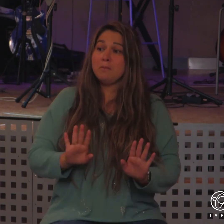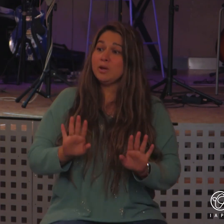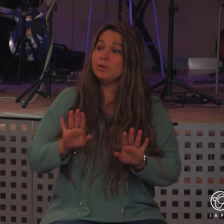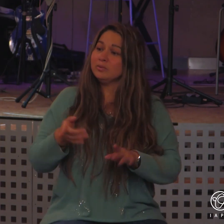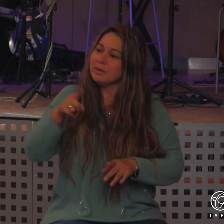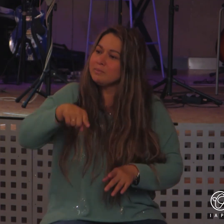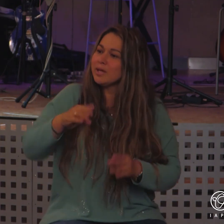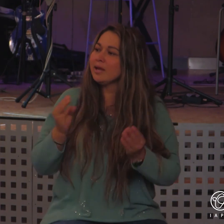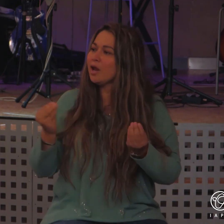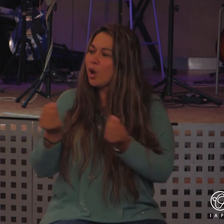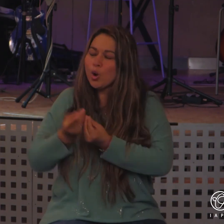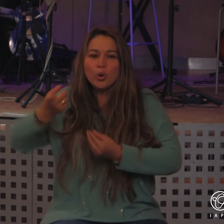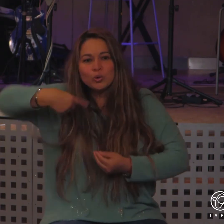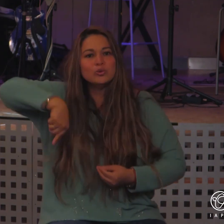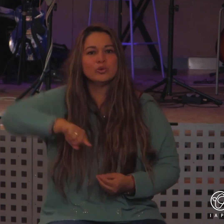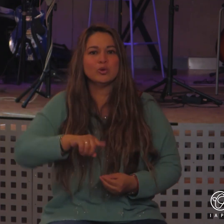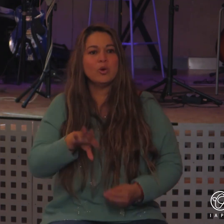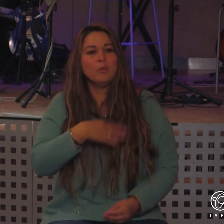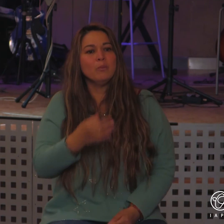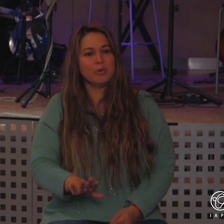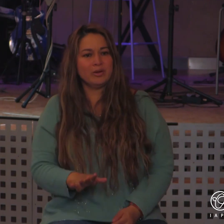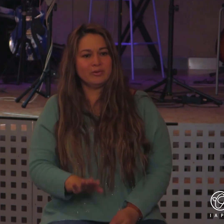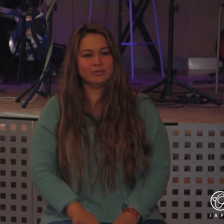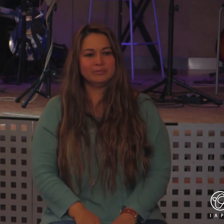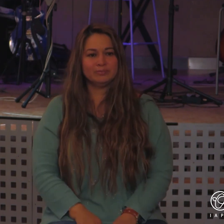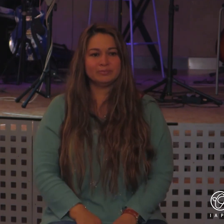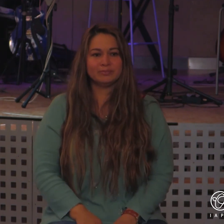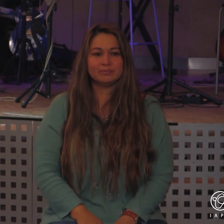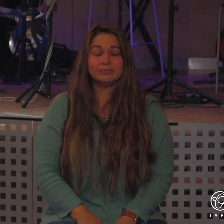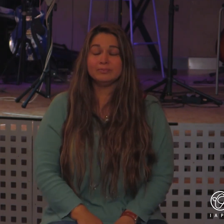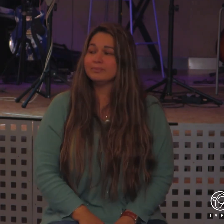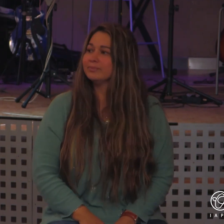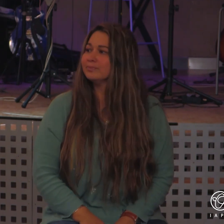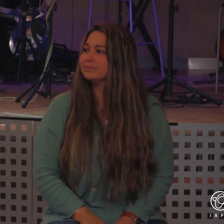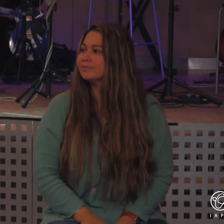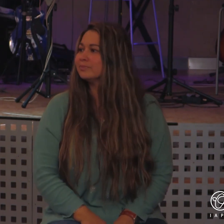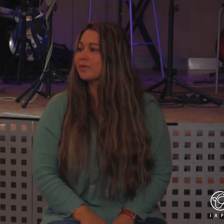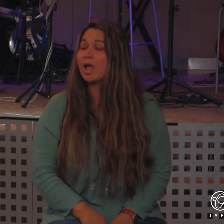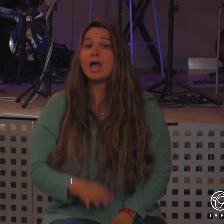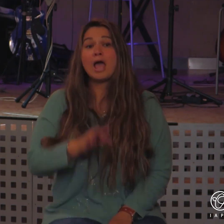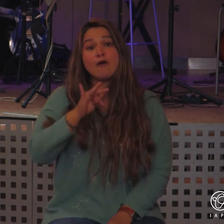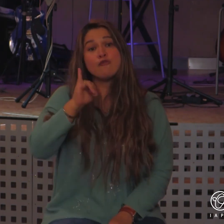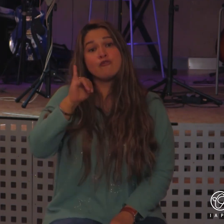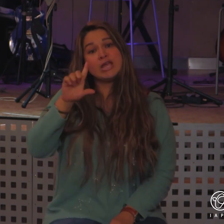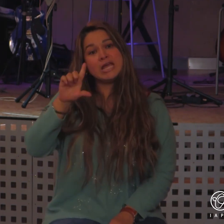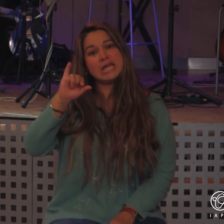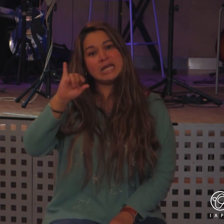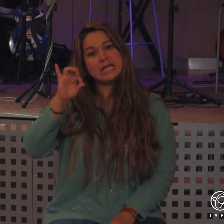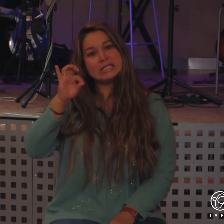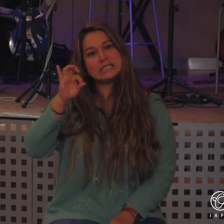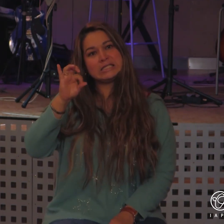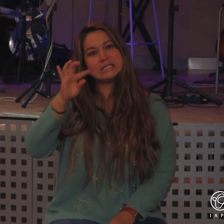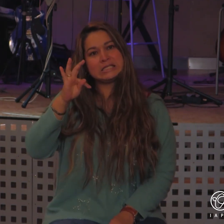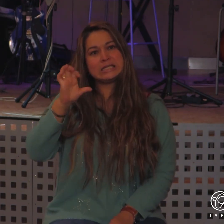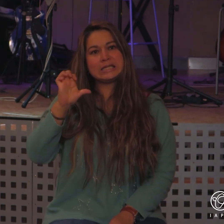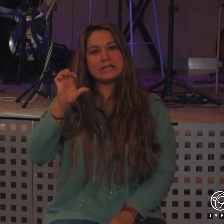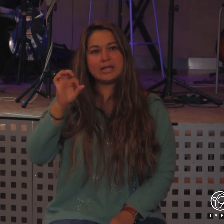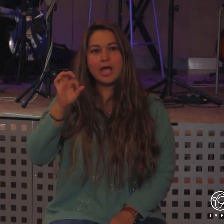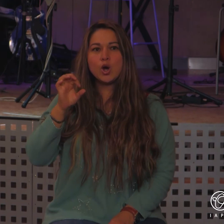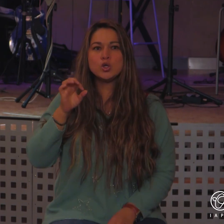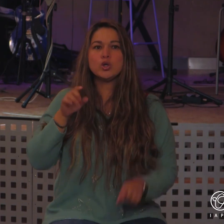los filisteos vengan contra mí, otra de las palabras que es filisteo es dividir,